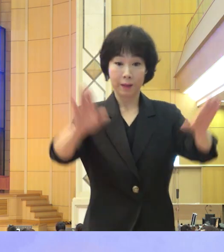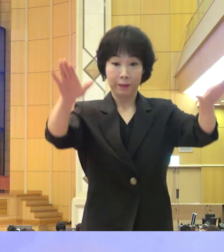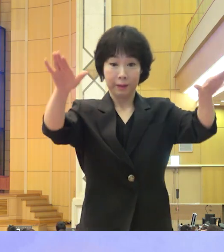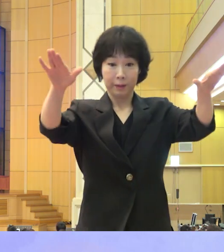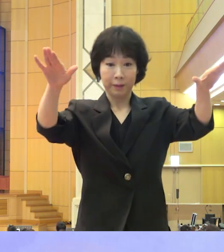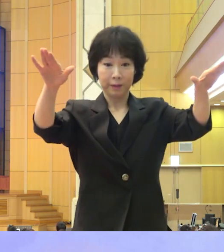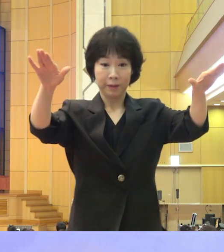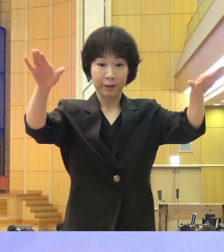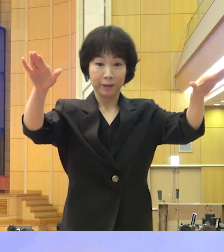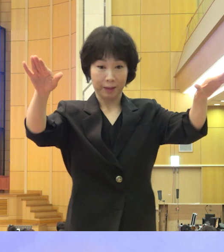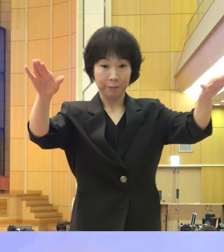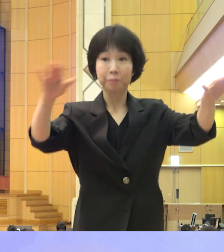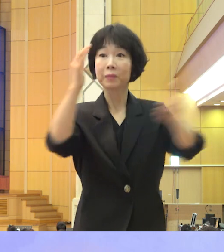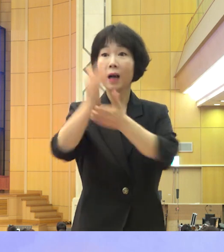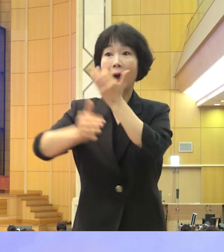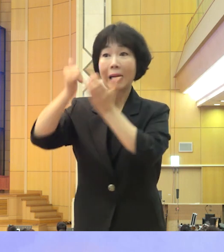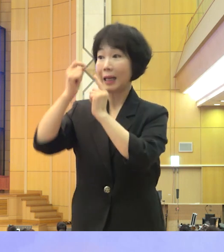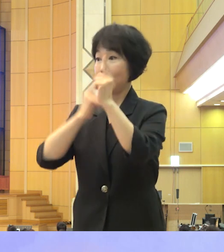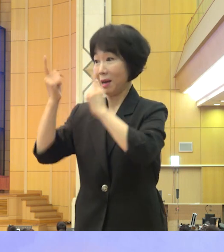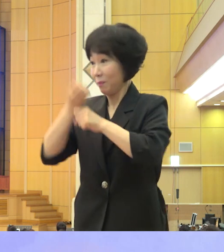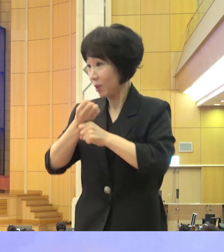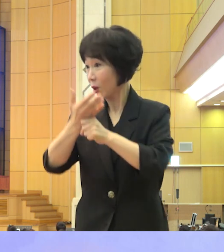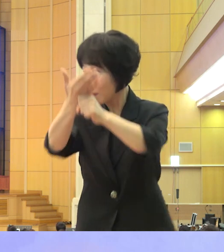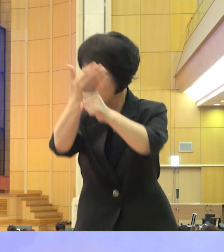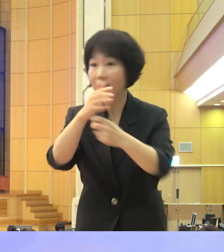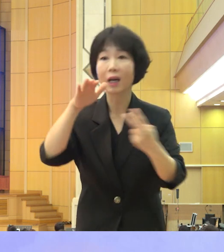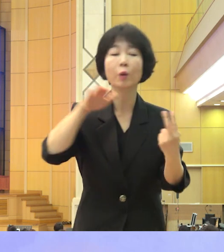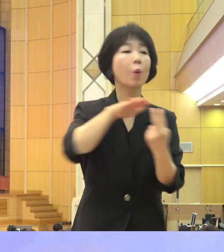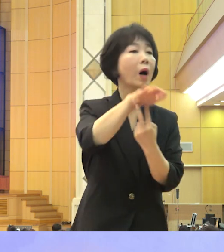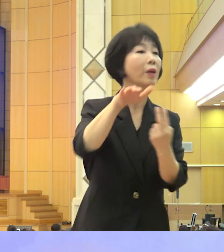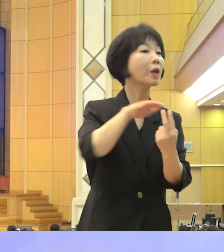네, 하나님 말씀은 요한복음 7장